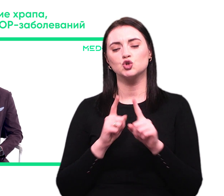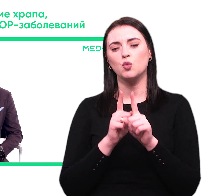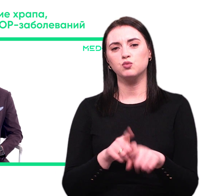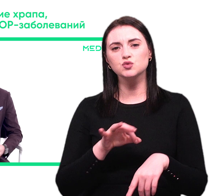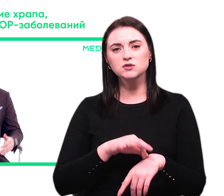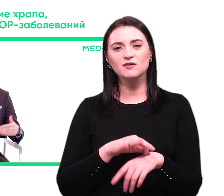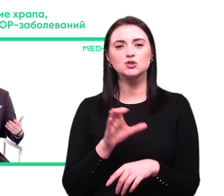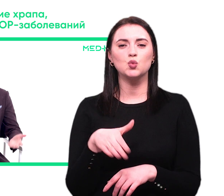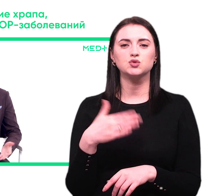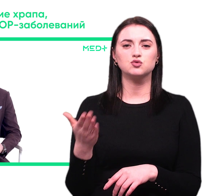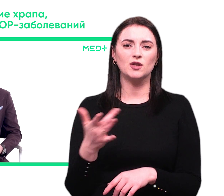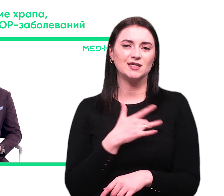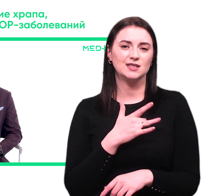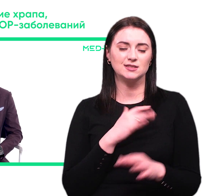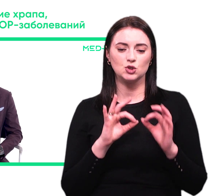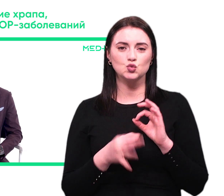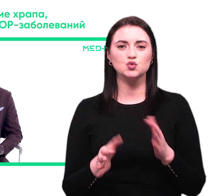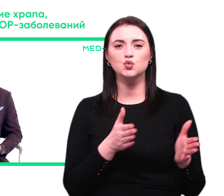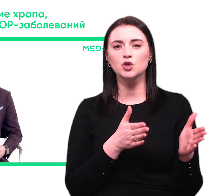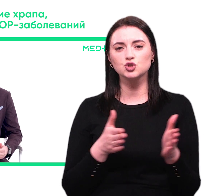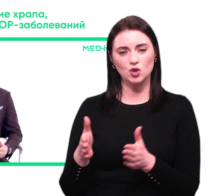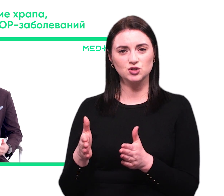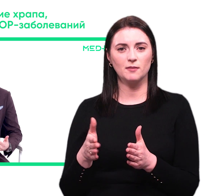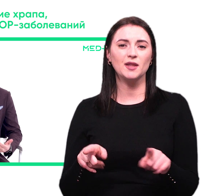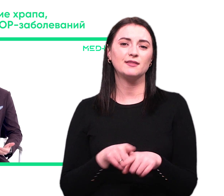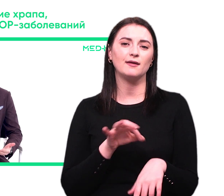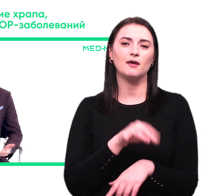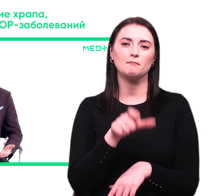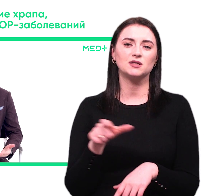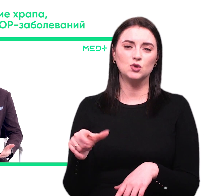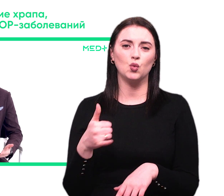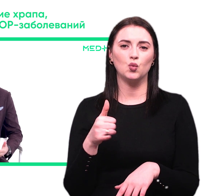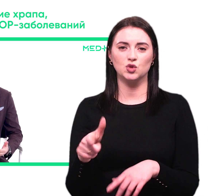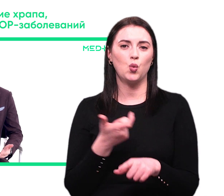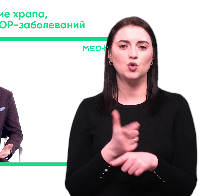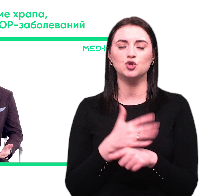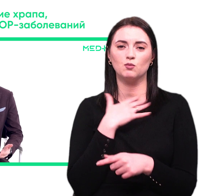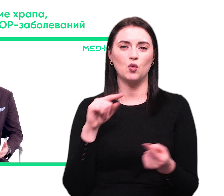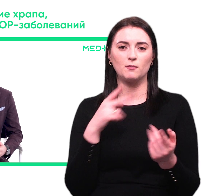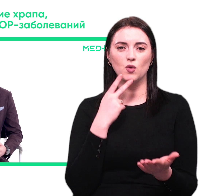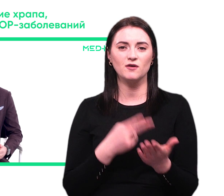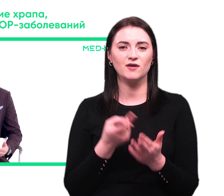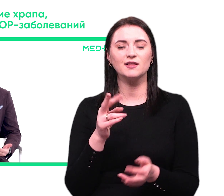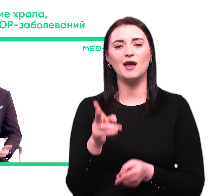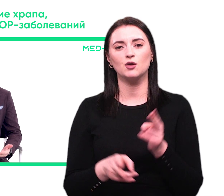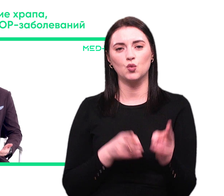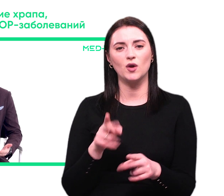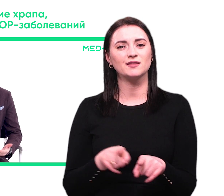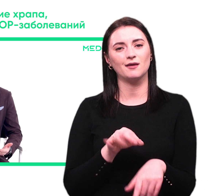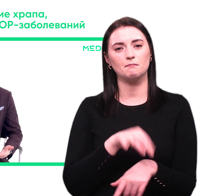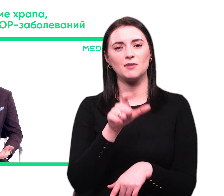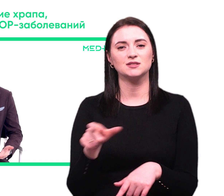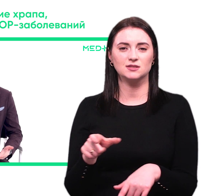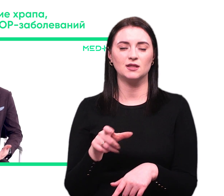заболевания со стороны там, сердечно-сосудистой системы. То есть такие пациенты, у них очень много противопоказаний для хирургии. И таким пациентам